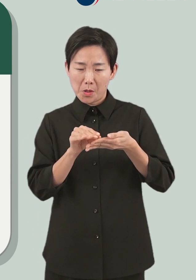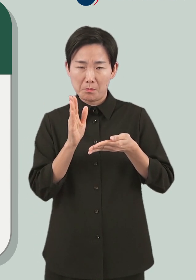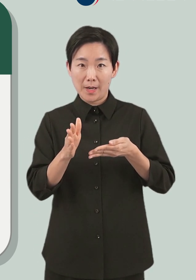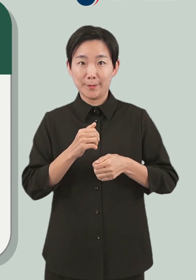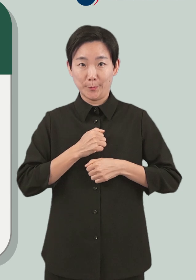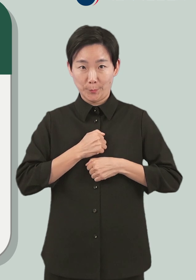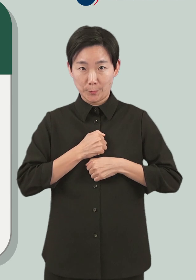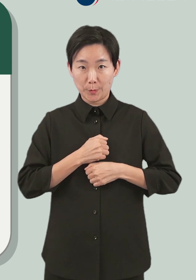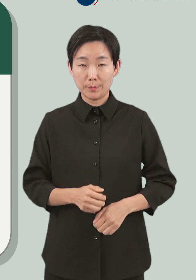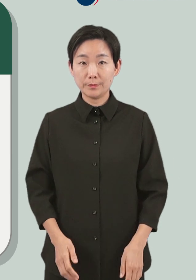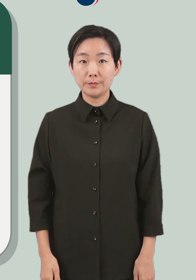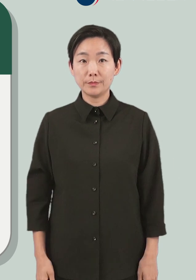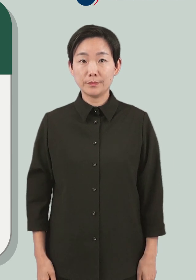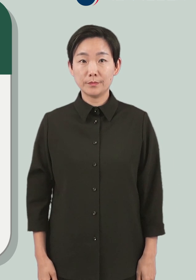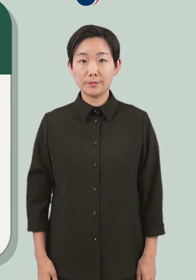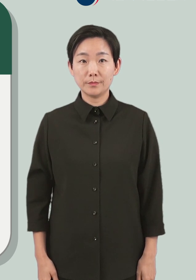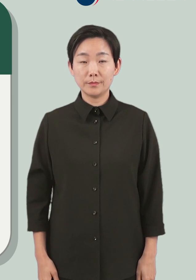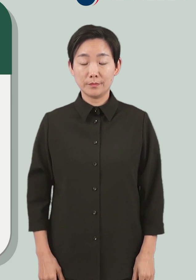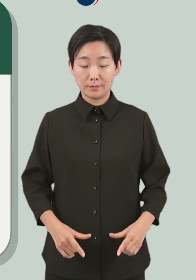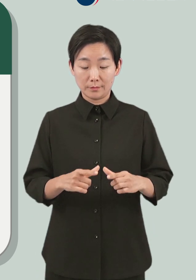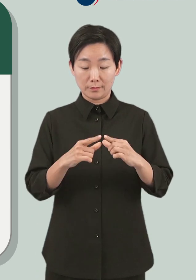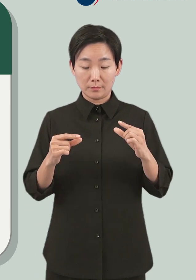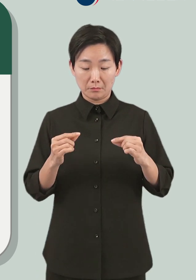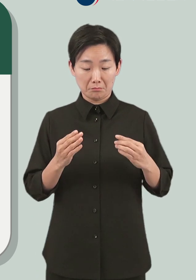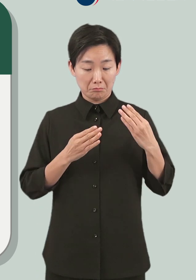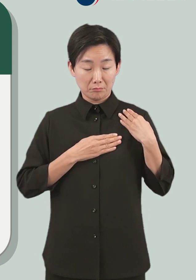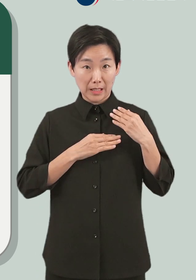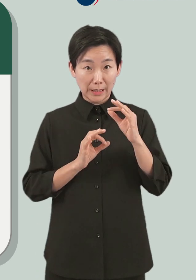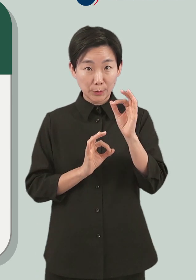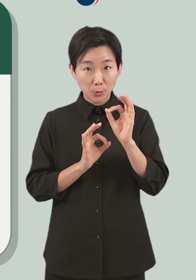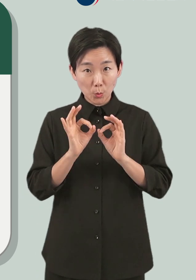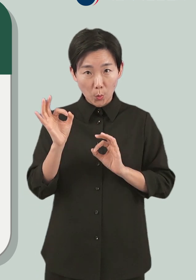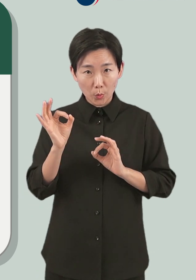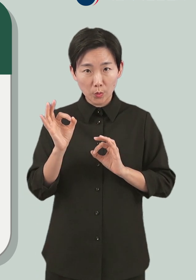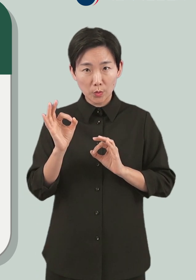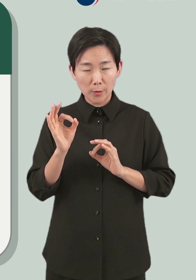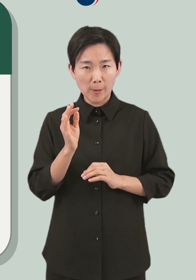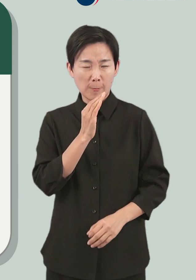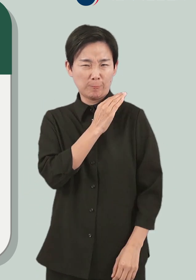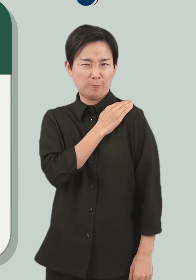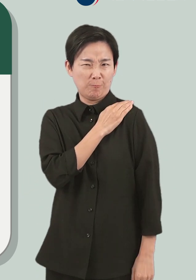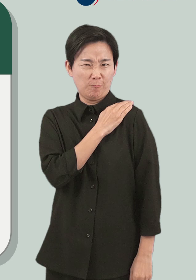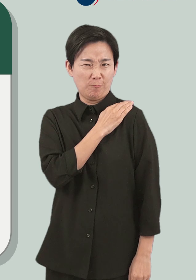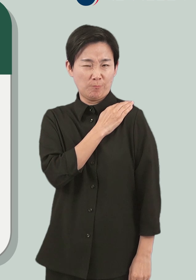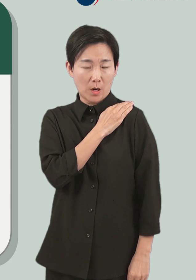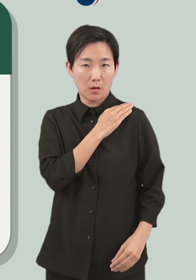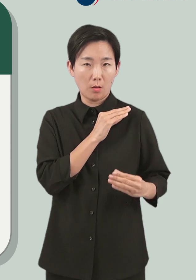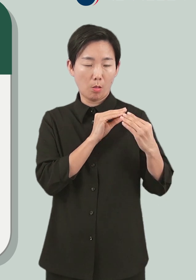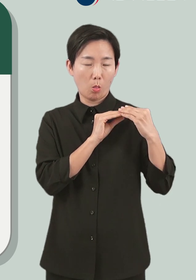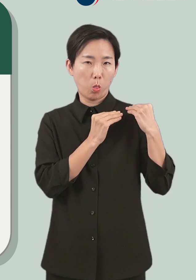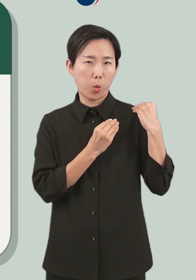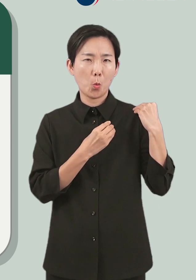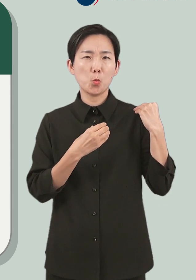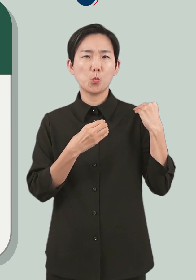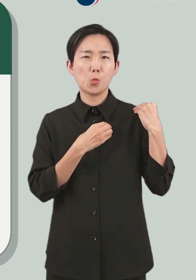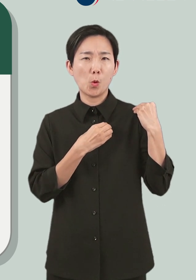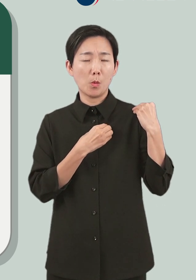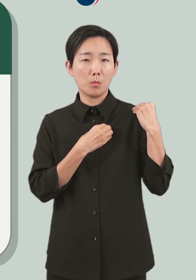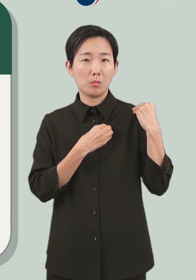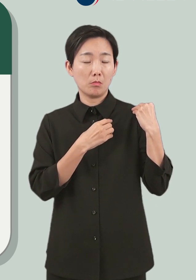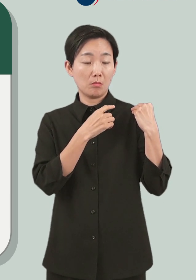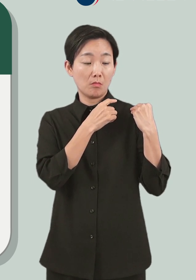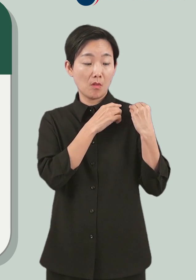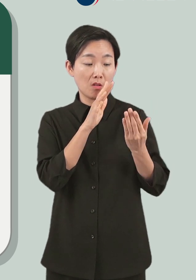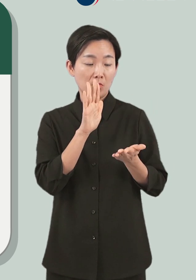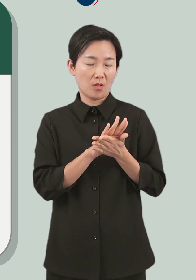있습니다. 젤이 있는 패드를 사용 중에 물과 접촉하지 않도록 해야 합니다. 패드를 잘못 붙이거나